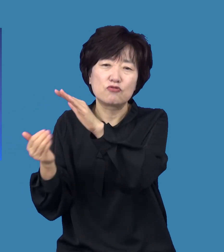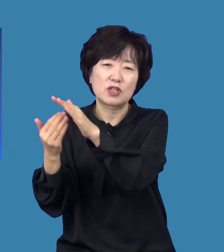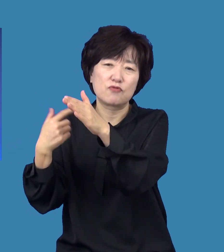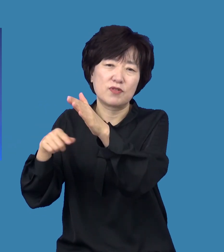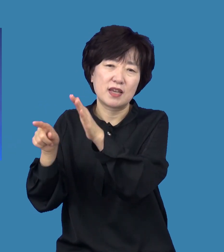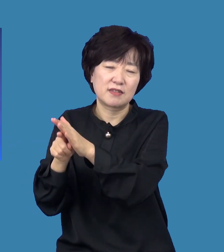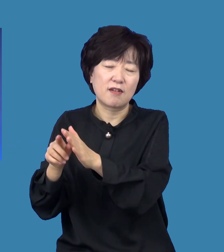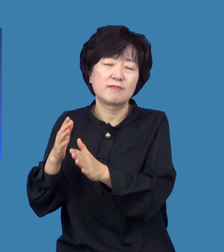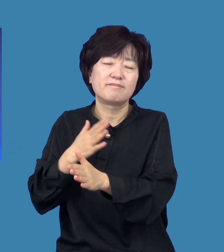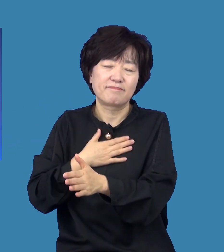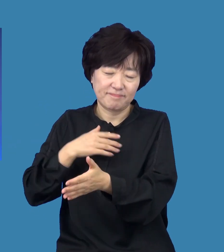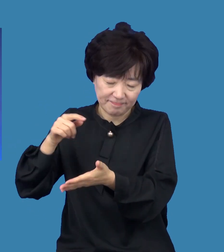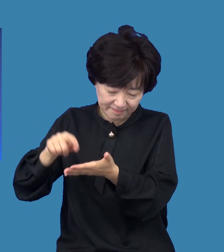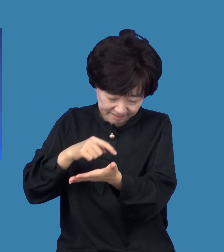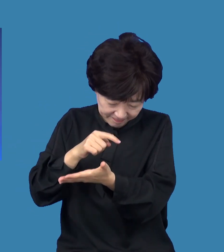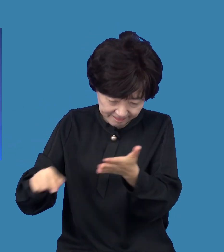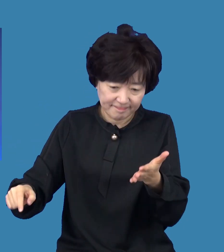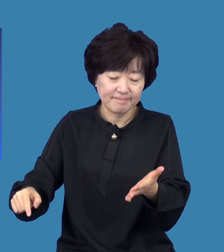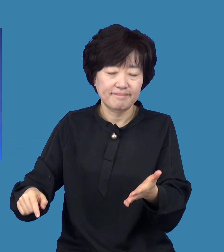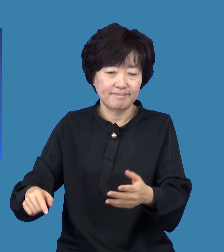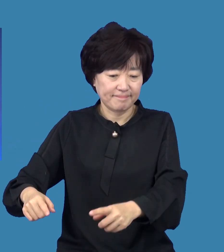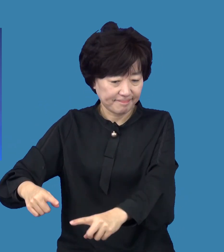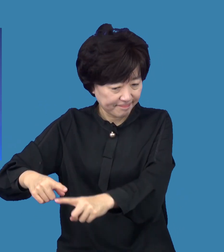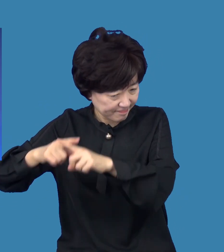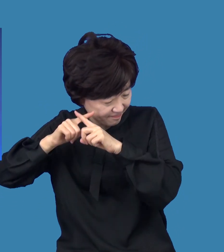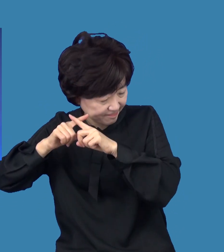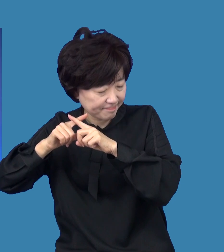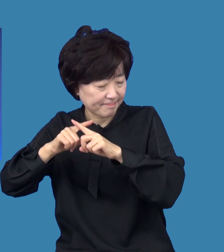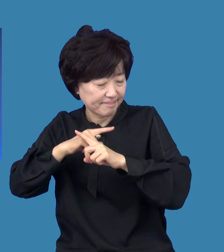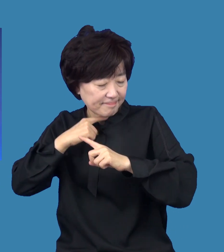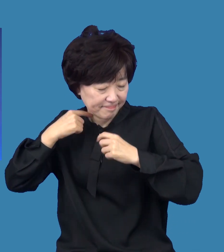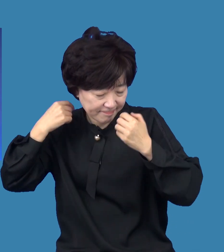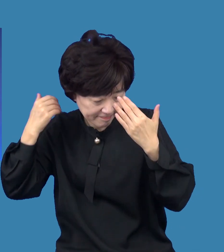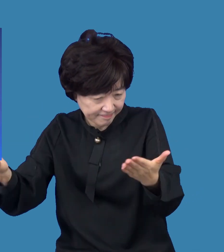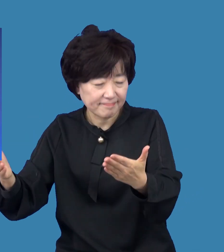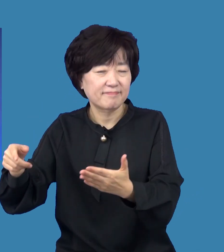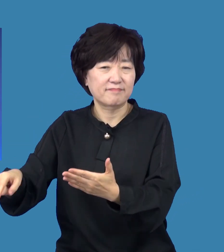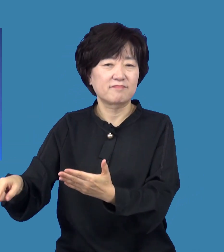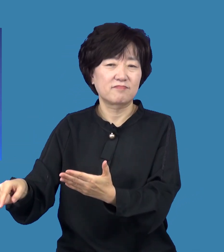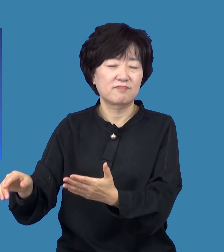우리가 대가를 치러야 된다는 거야. 뭔가 희생을 치른다는 거야.